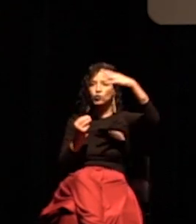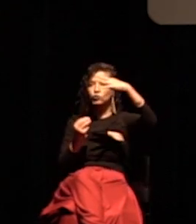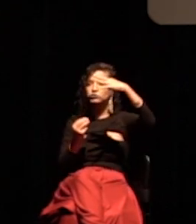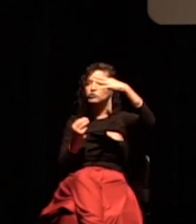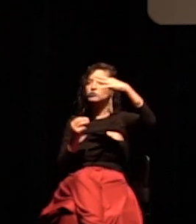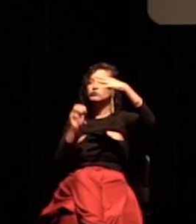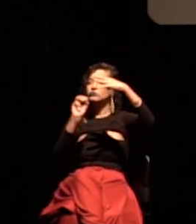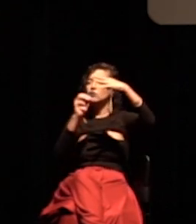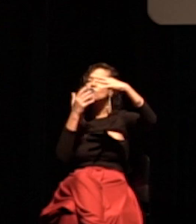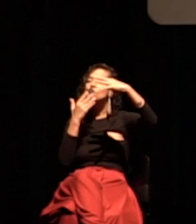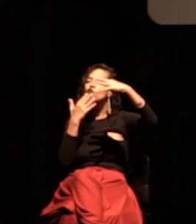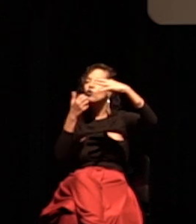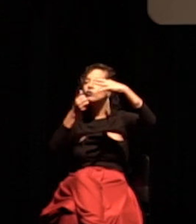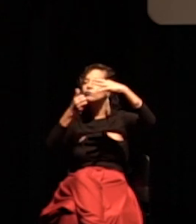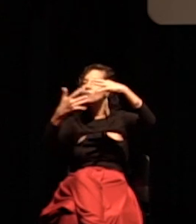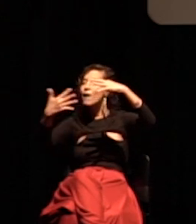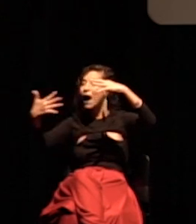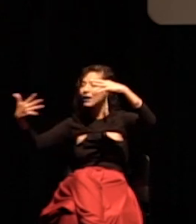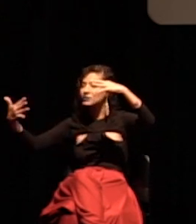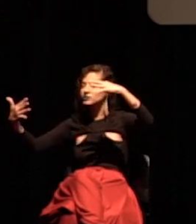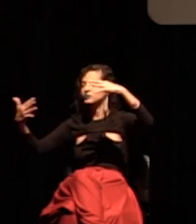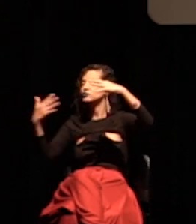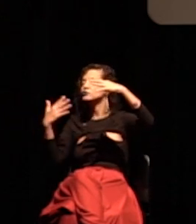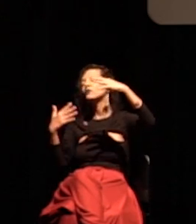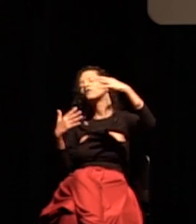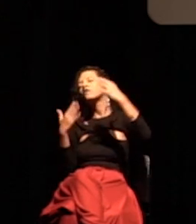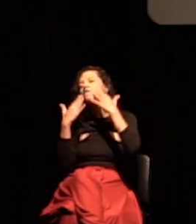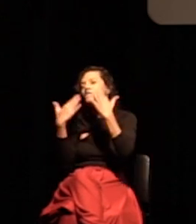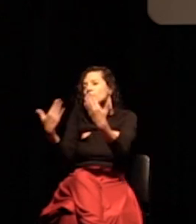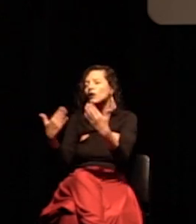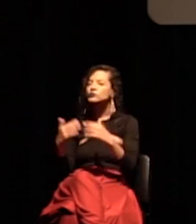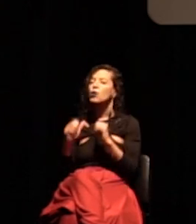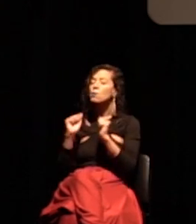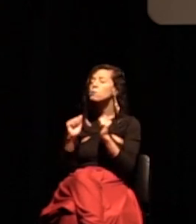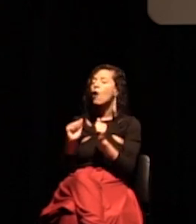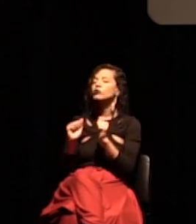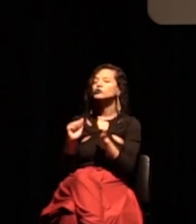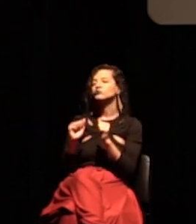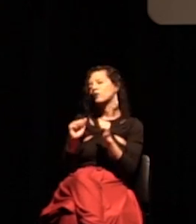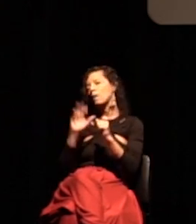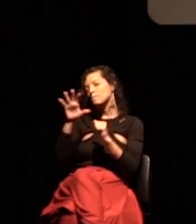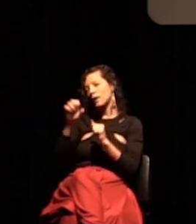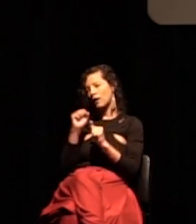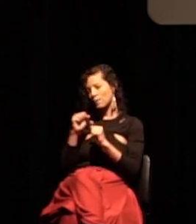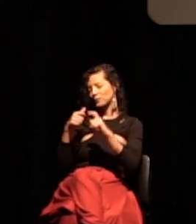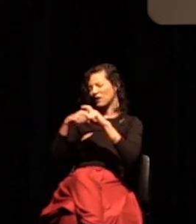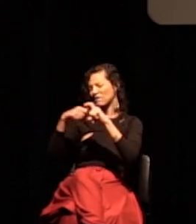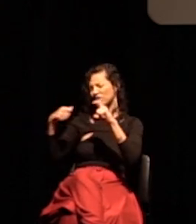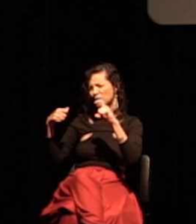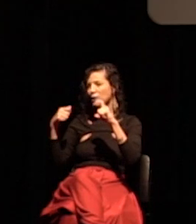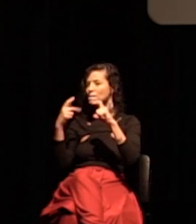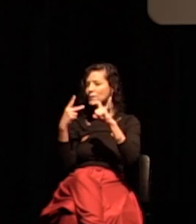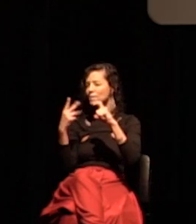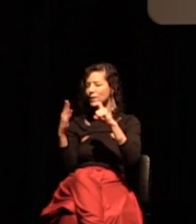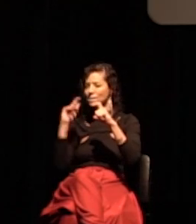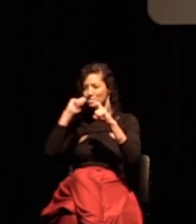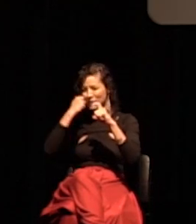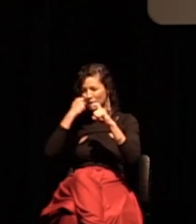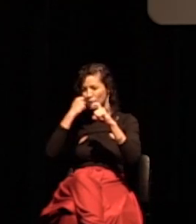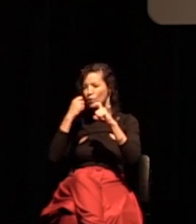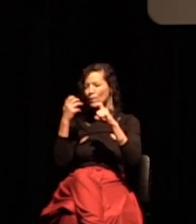algum momento, sintetizar isto, reduzir, e pegar um filme PB duro, como tem na